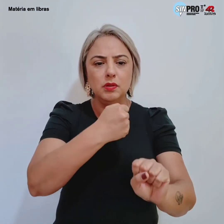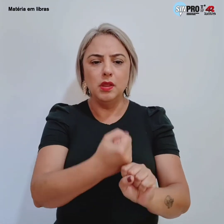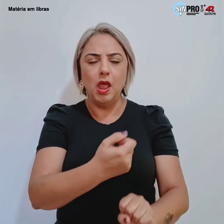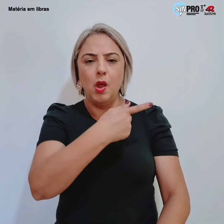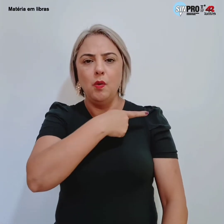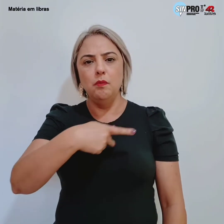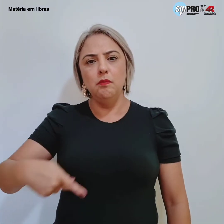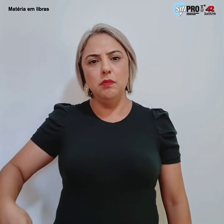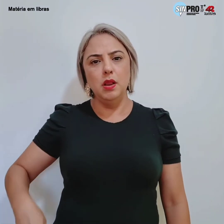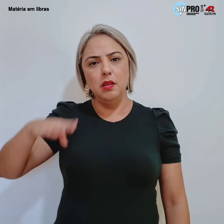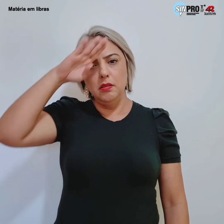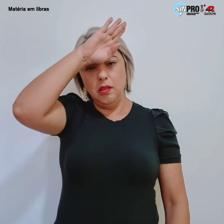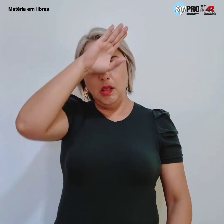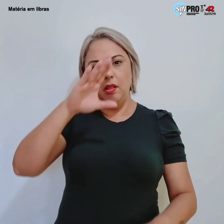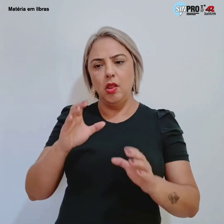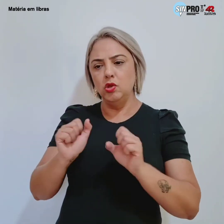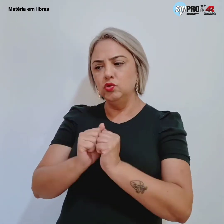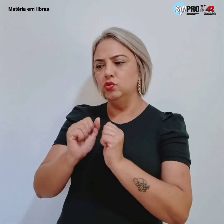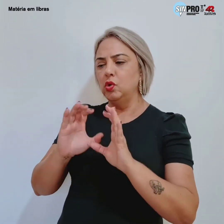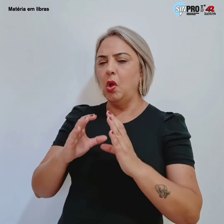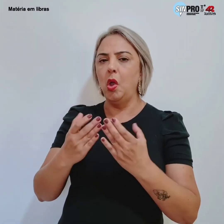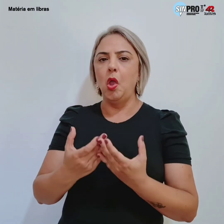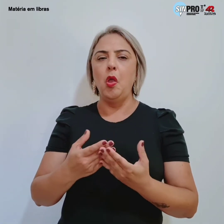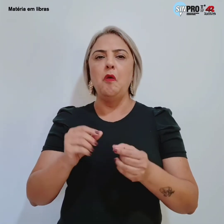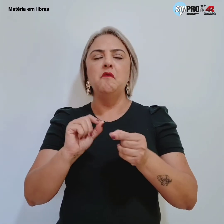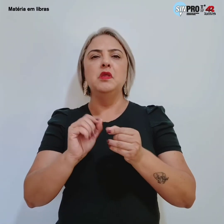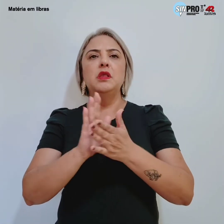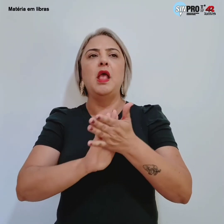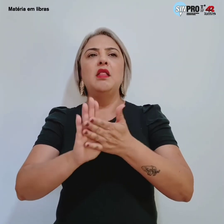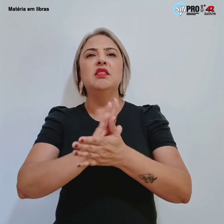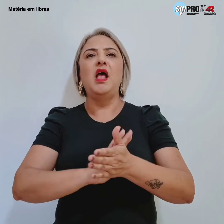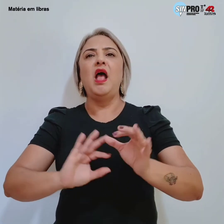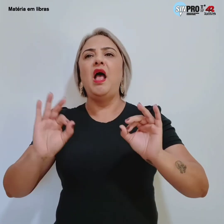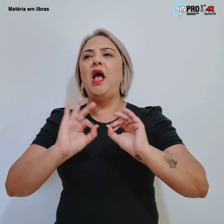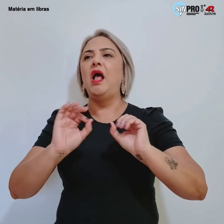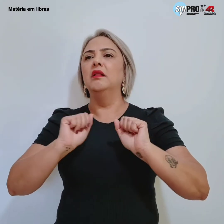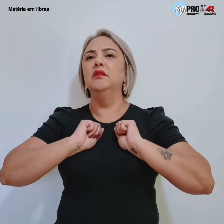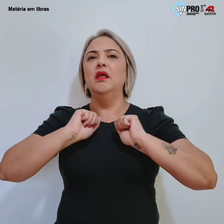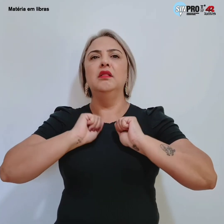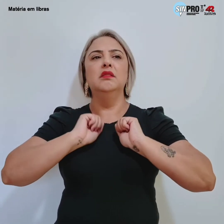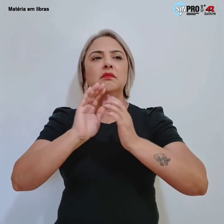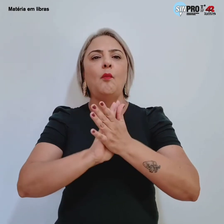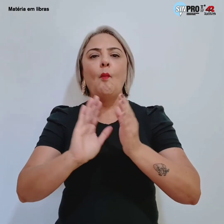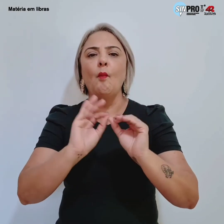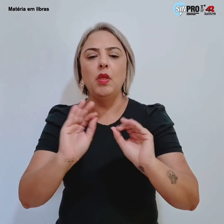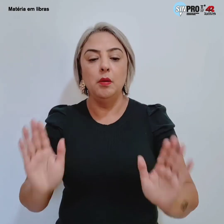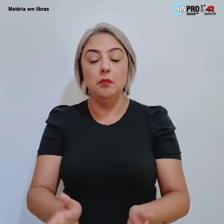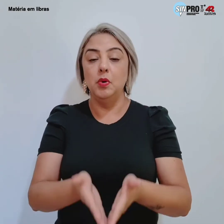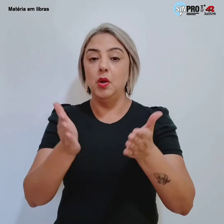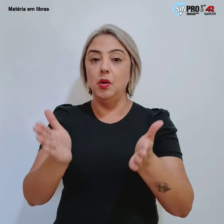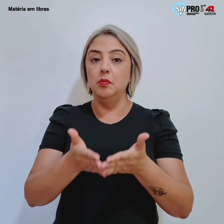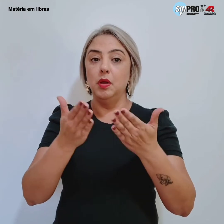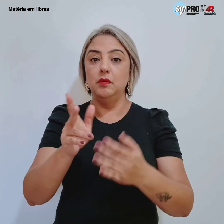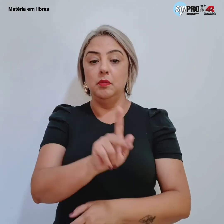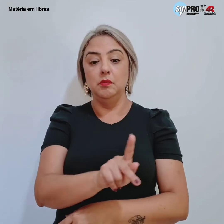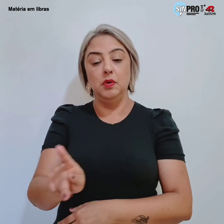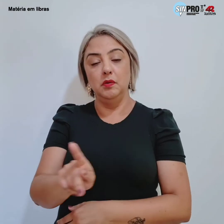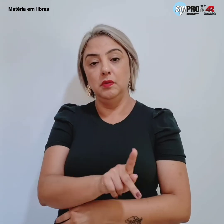o presidente e sua equipe não moveram qualquer tipo de campanha ampla para promover a